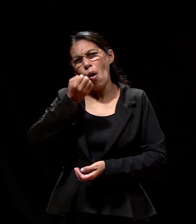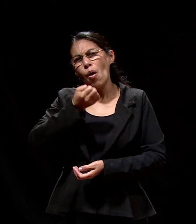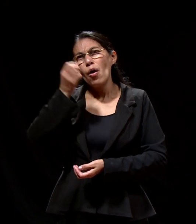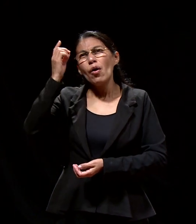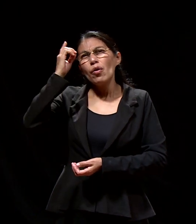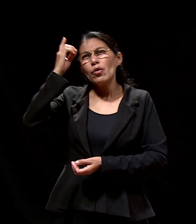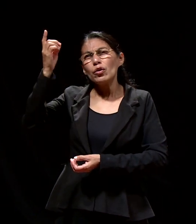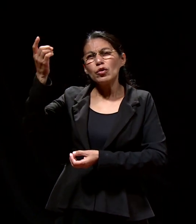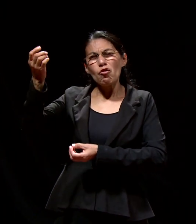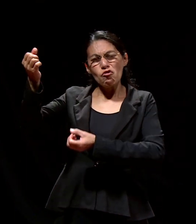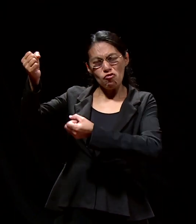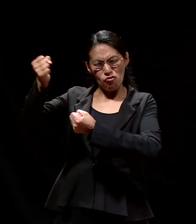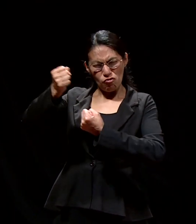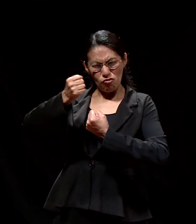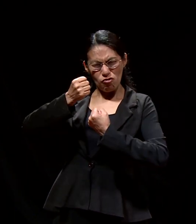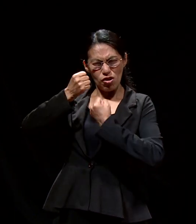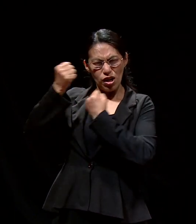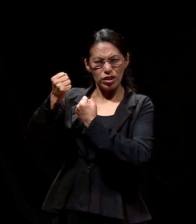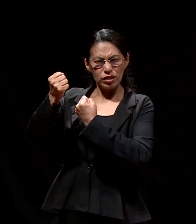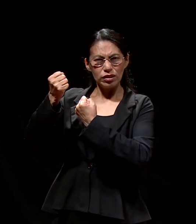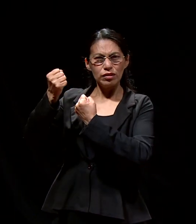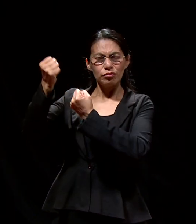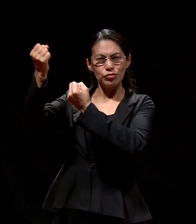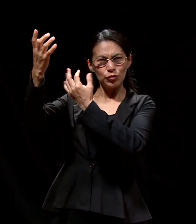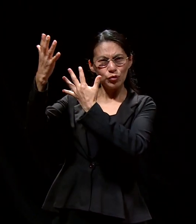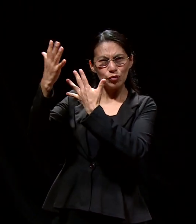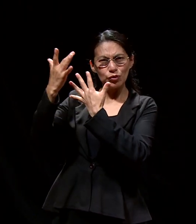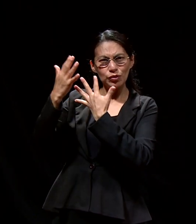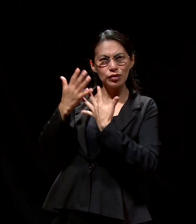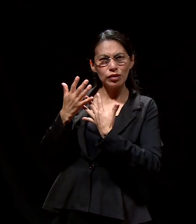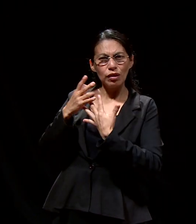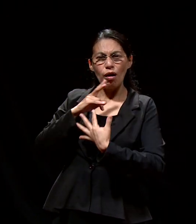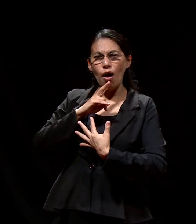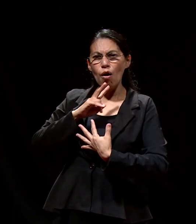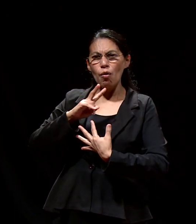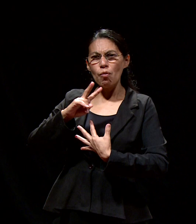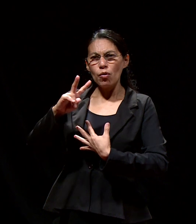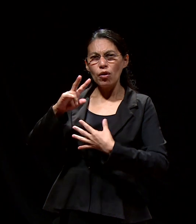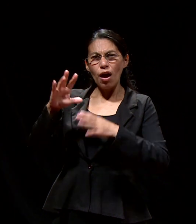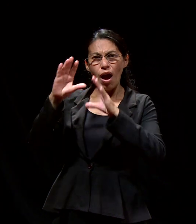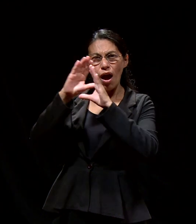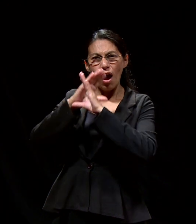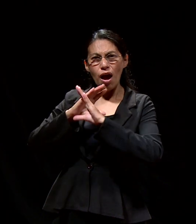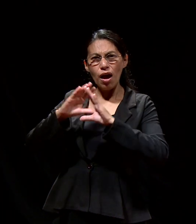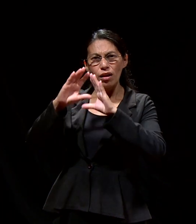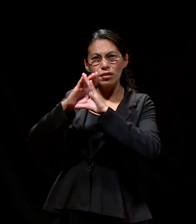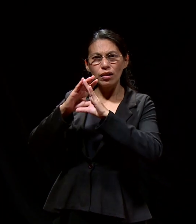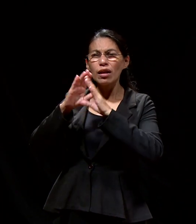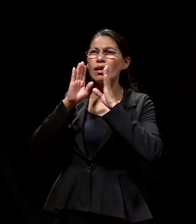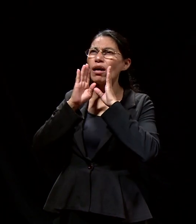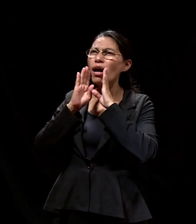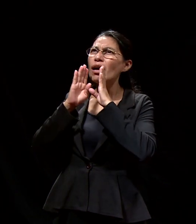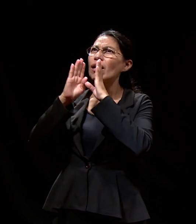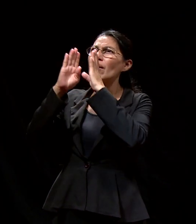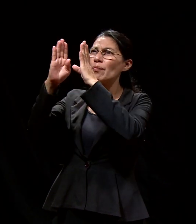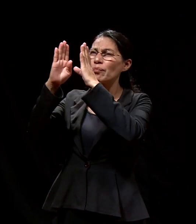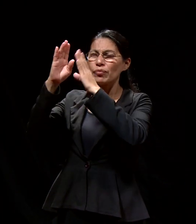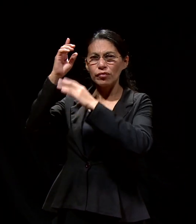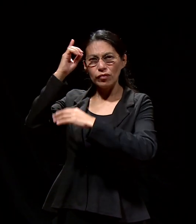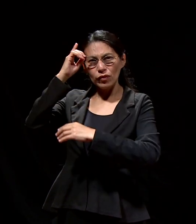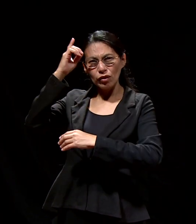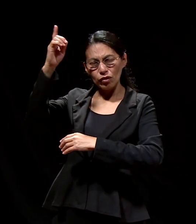ser fuerte y valiente que ella pueda consagrar su voz porque canta bonito y que